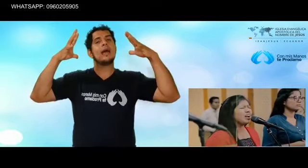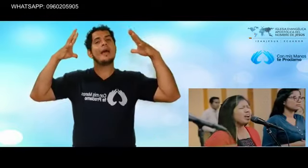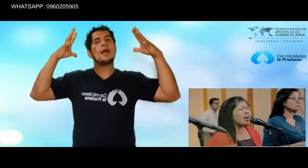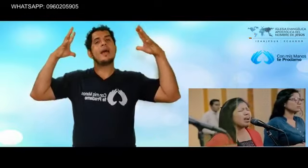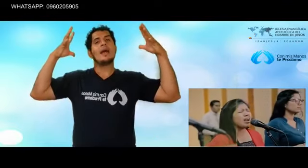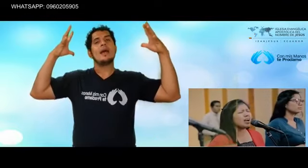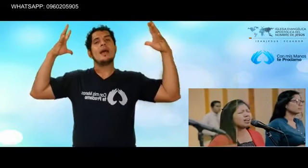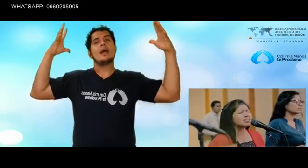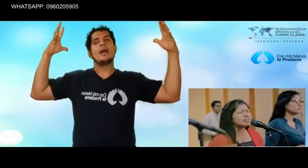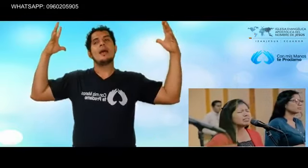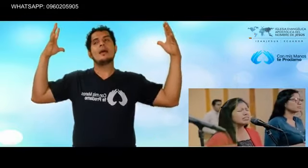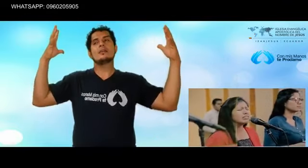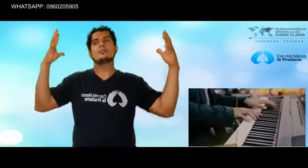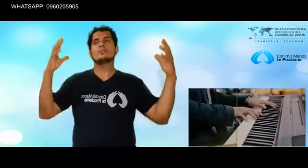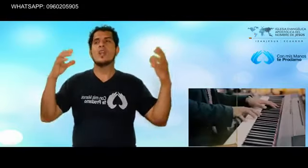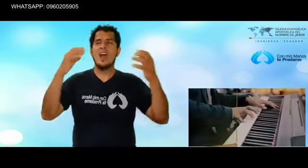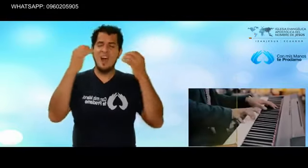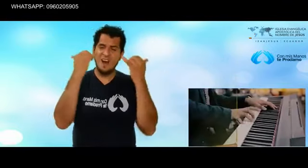manera,